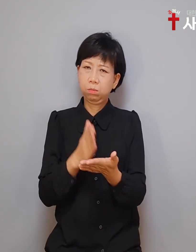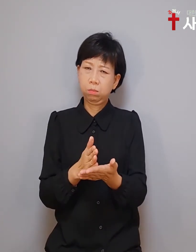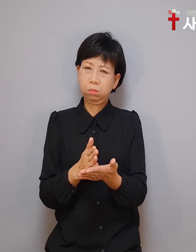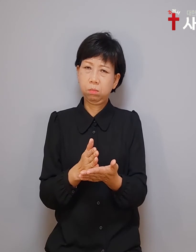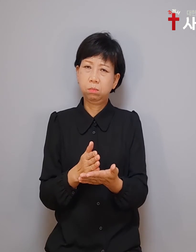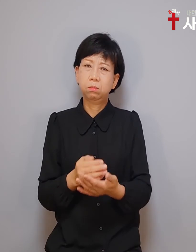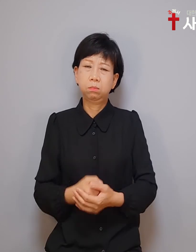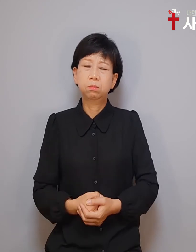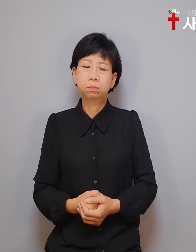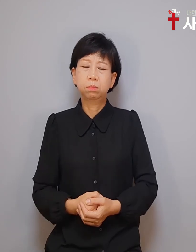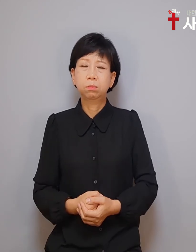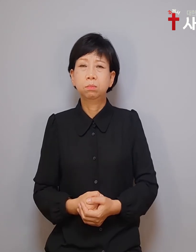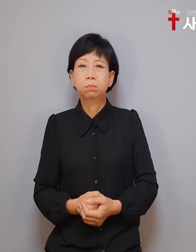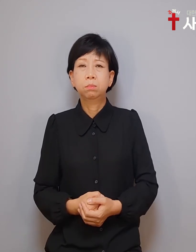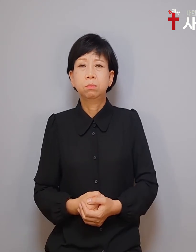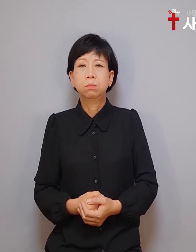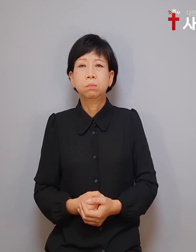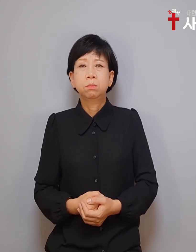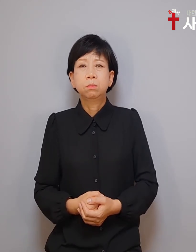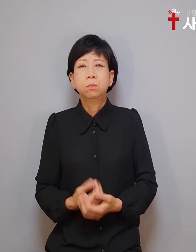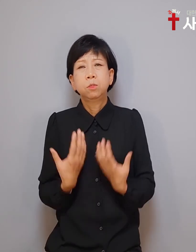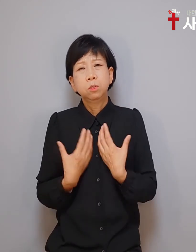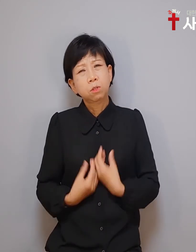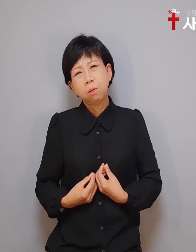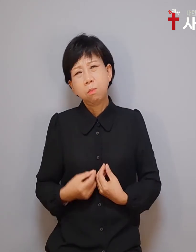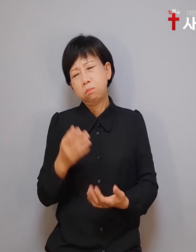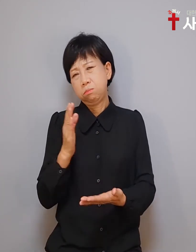포기하시면 안 돼요. 절망하시면 안 돼요.